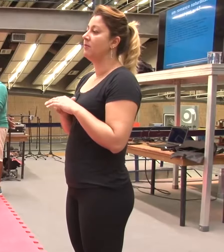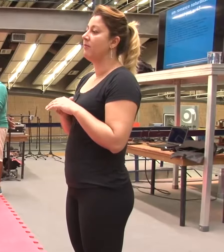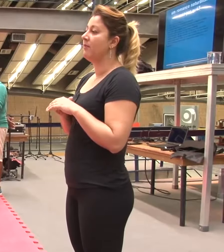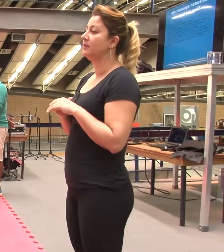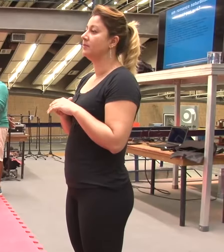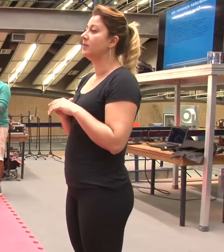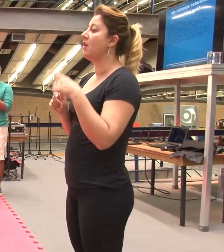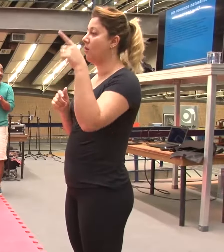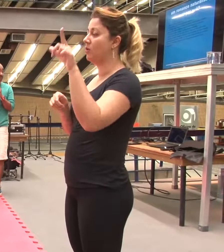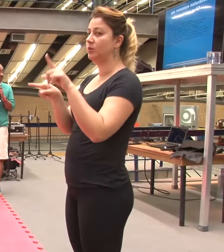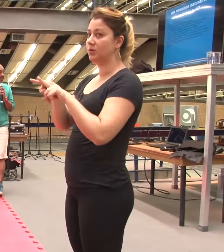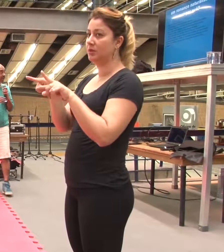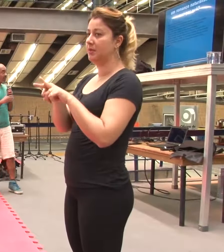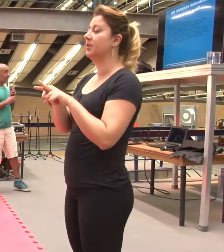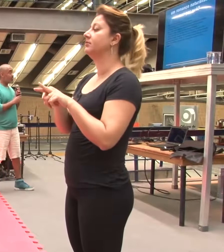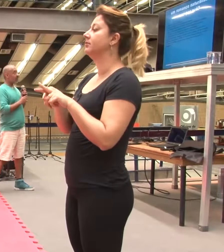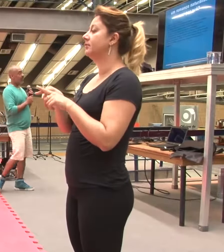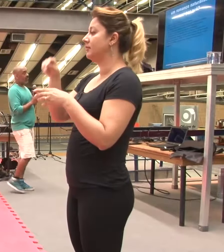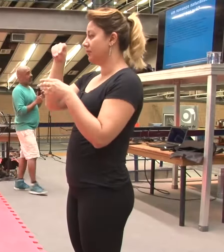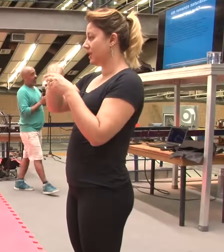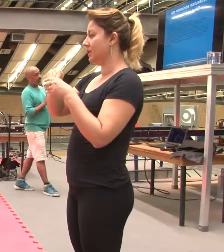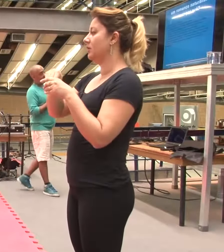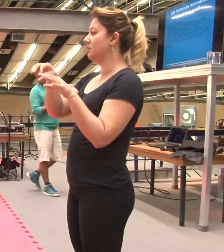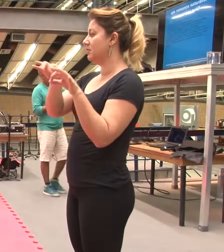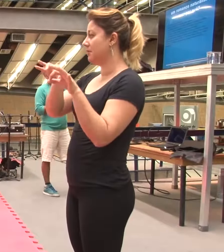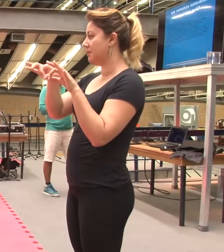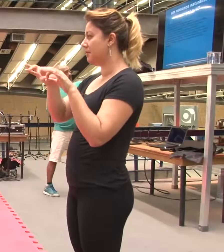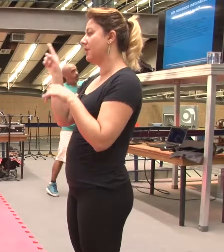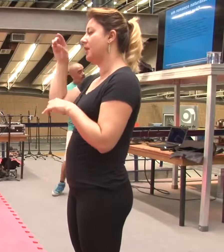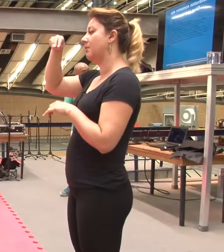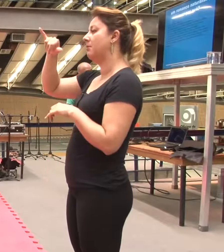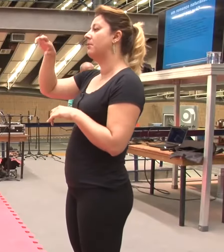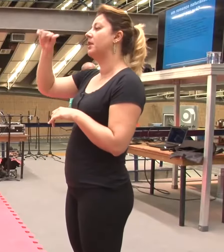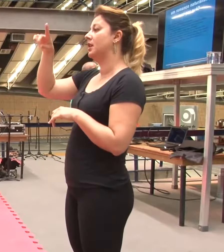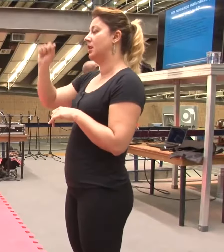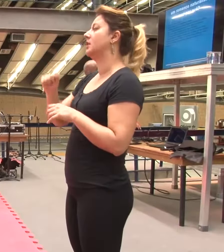Miranda. Outro também, bem dentro dos jogos de conveniência. Né?